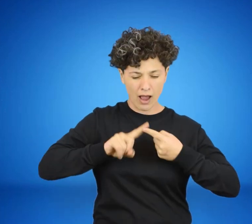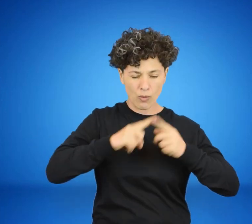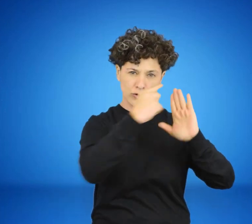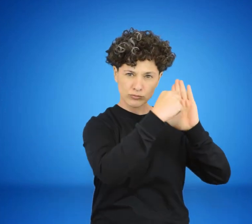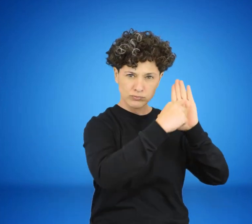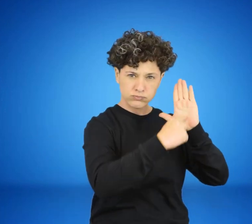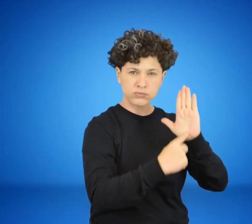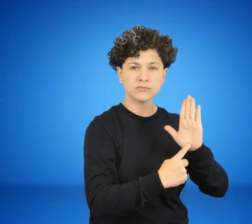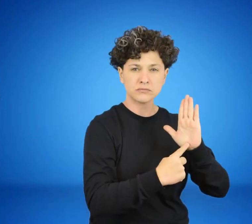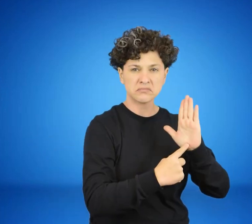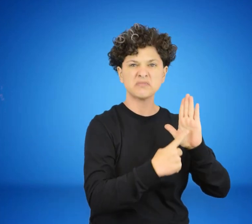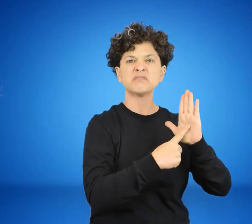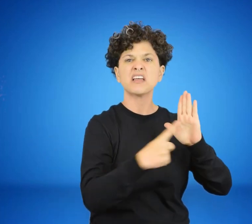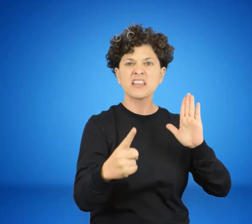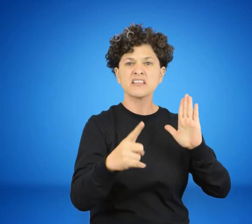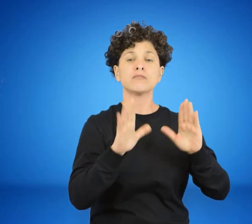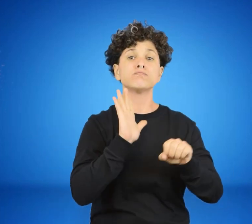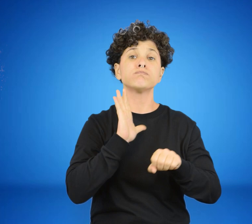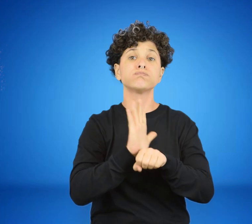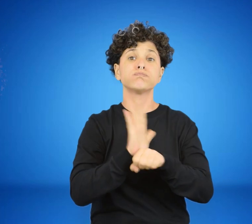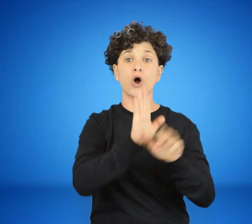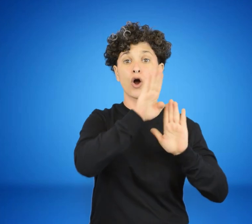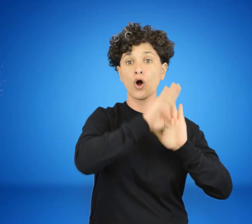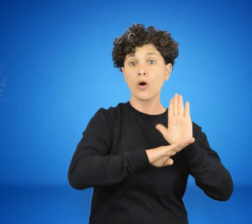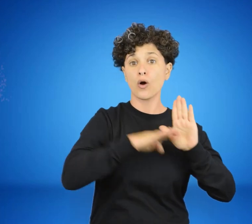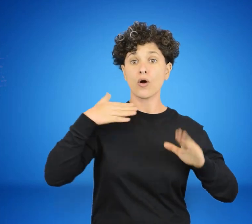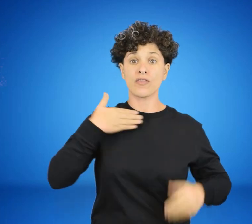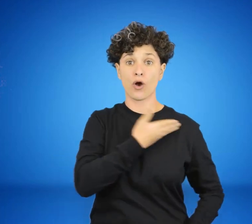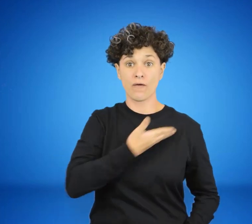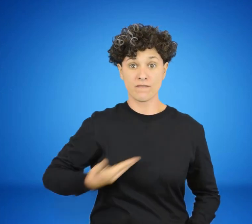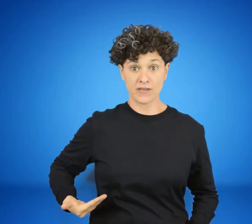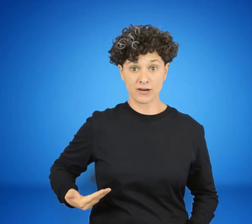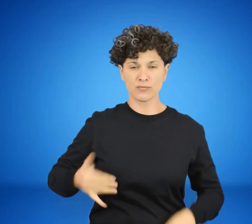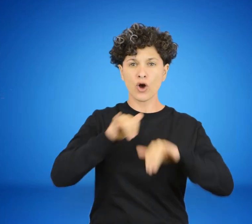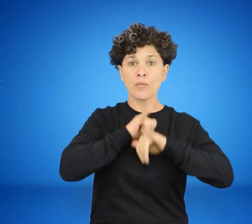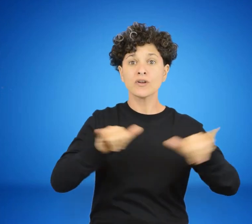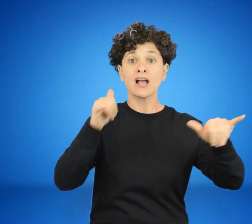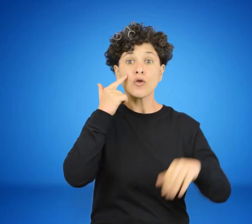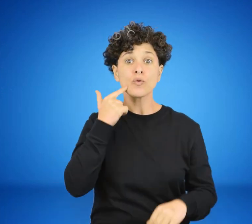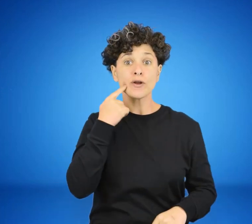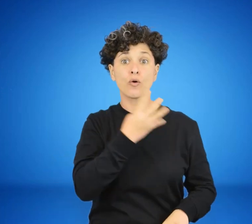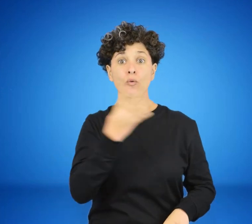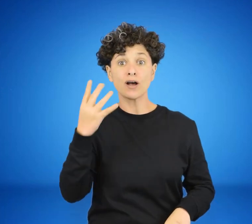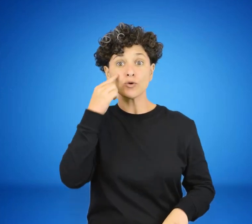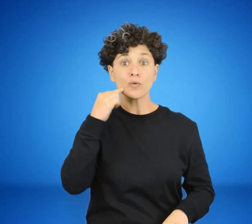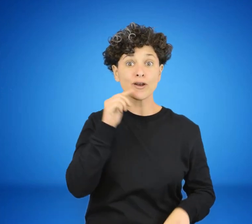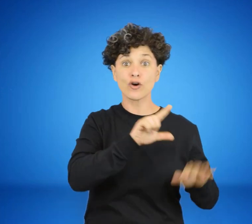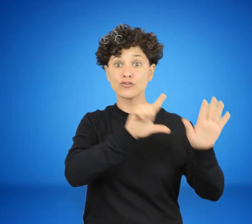plantearon sus condiciones que implicaban un verdadero programa de gobierno los comunicados número